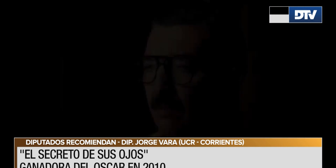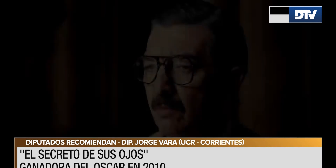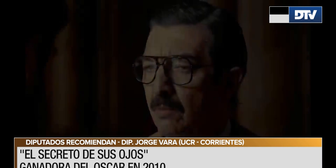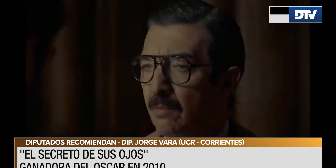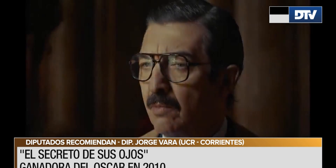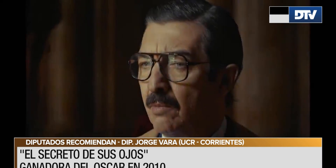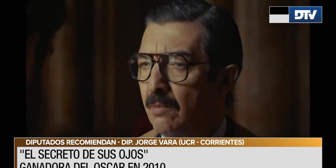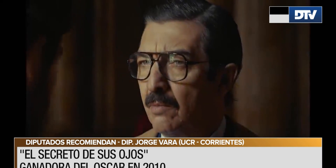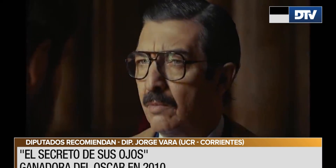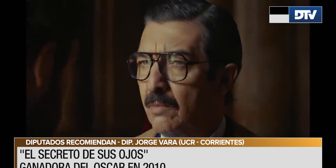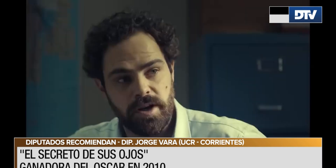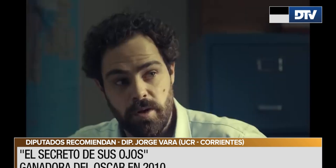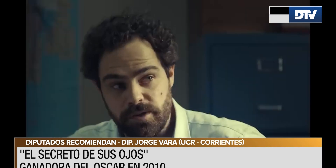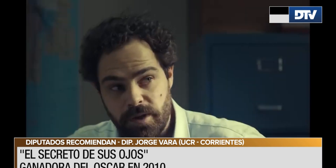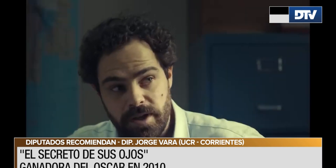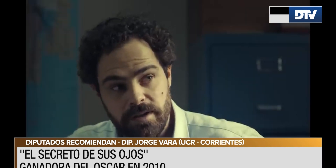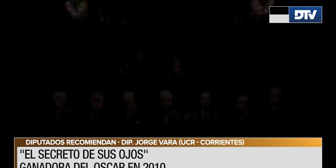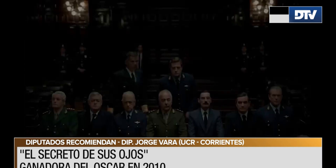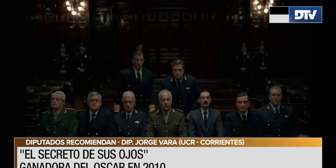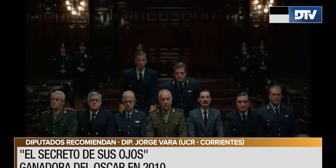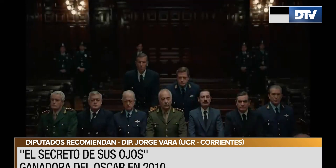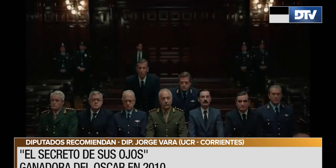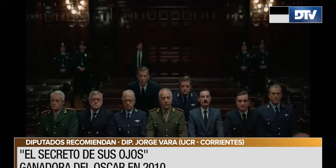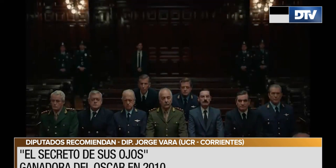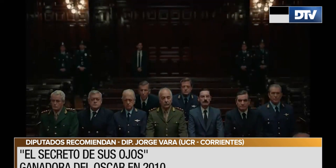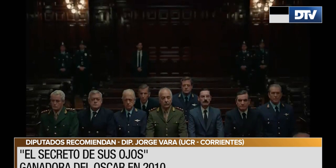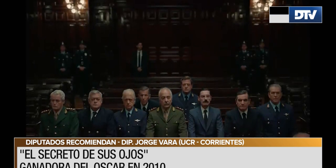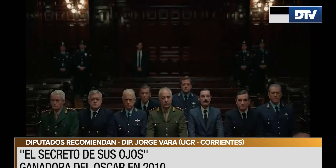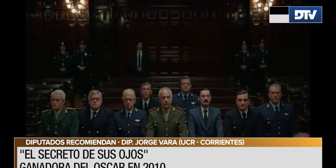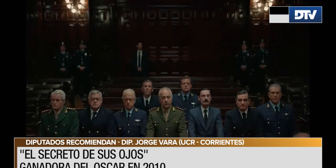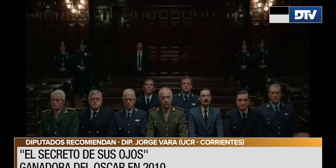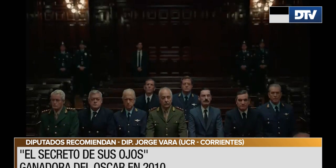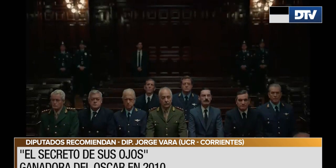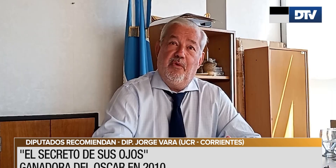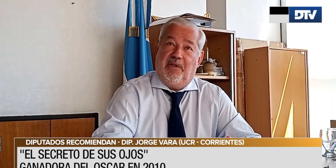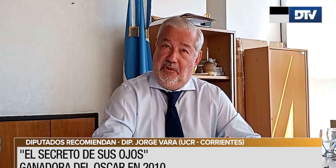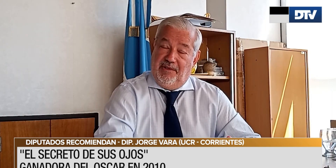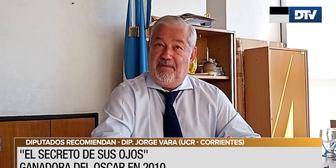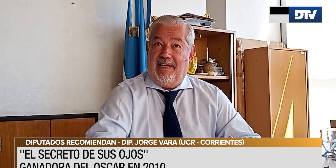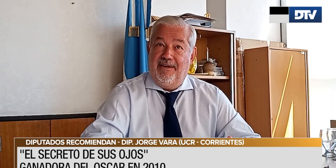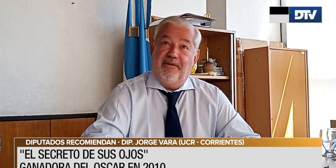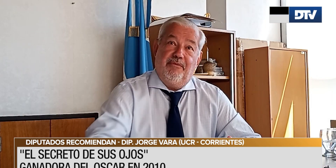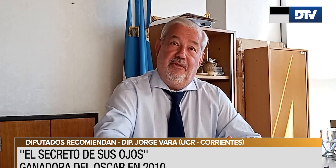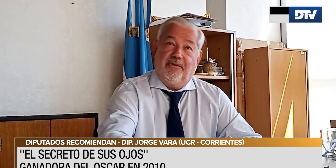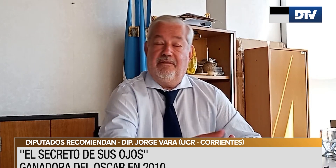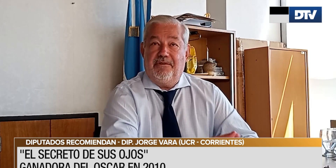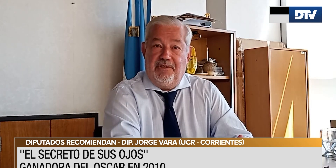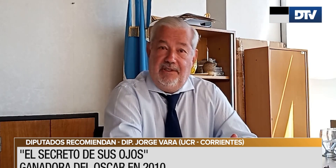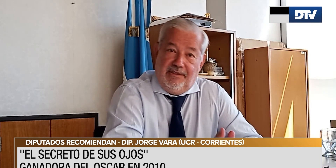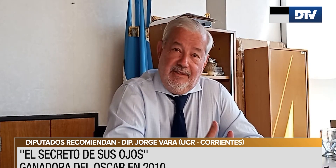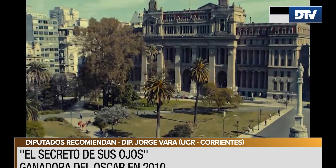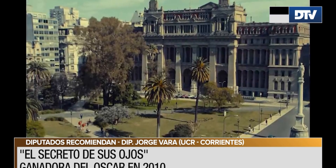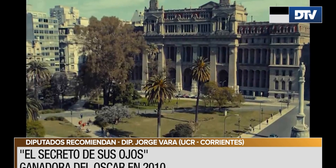buena película. No entro en la discusión del revisionismo, de que si se olvida un poco de algunos actores clave como el doctor